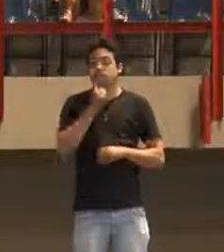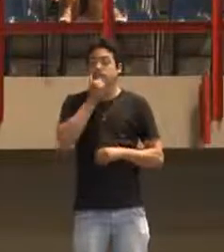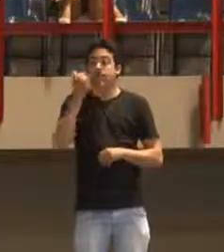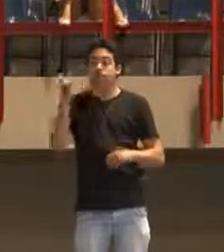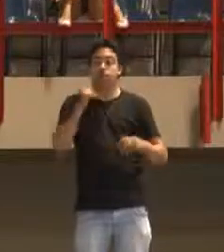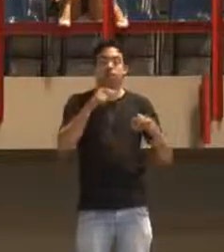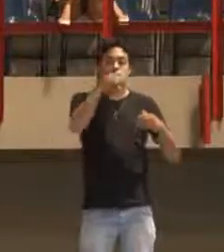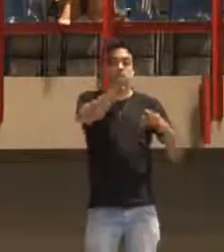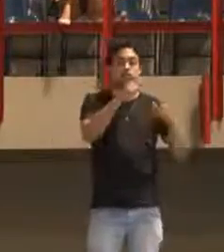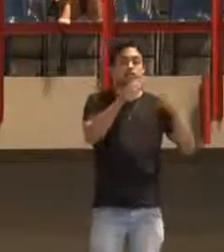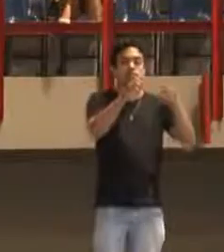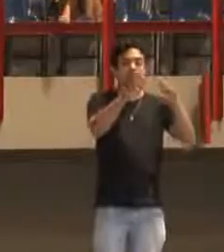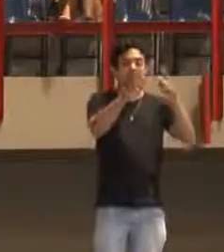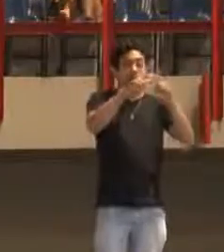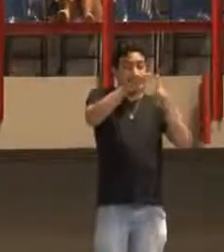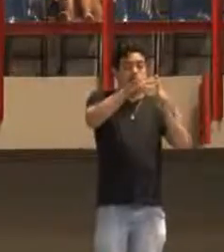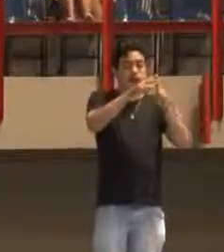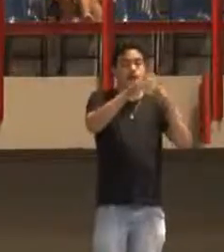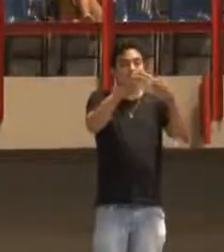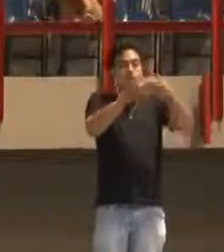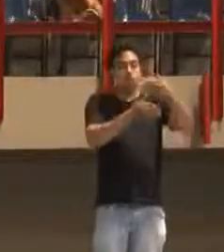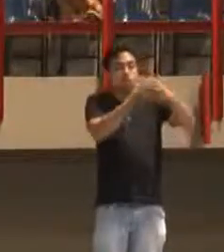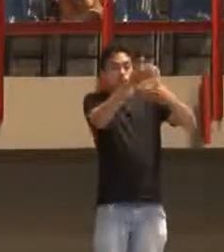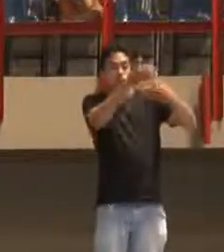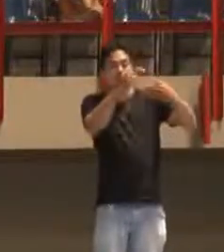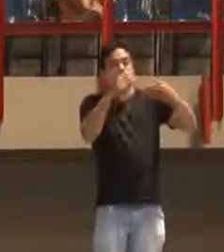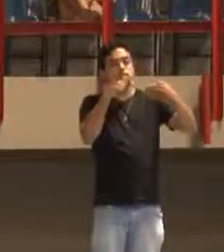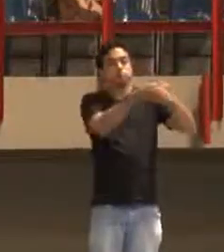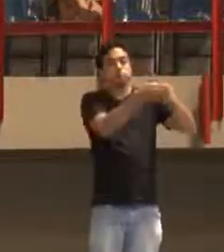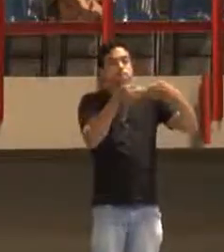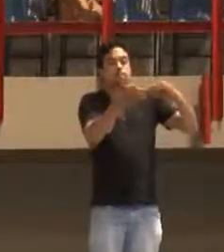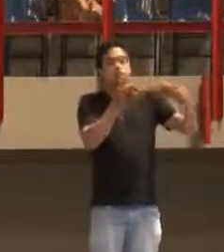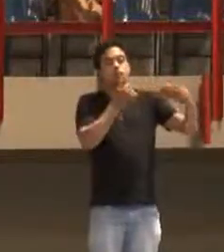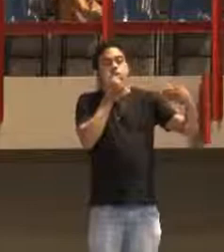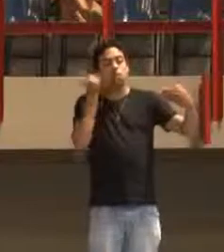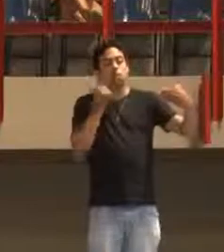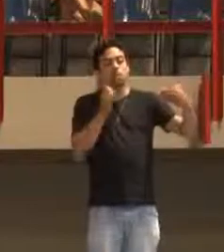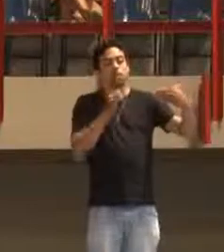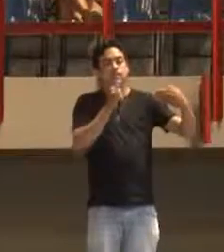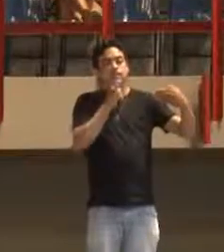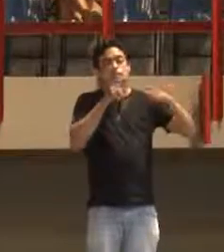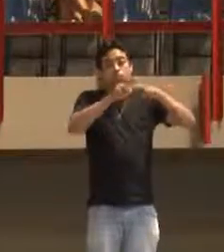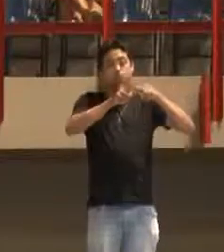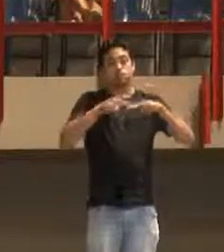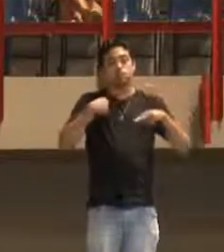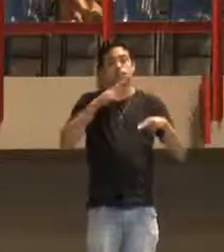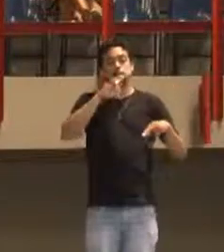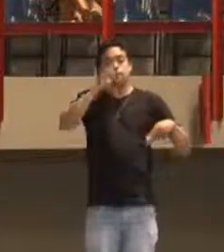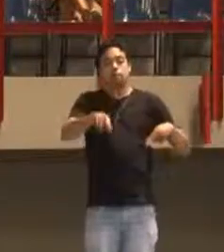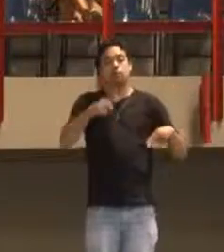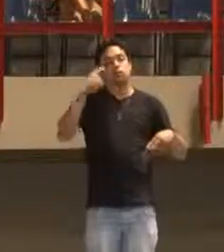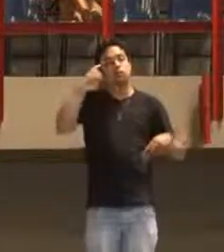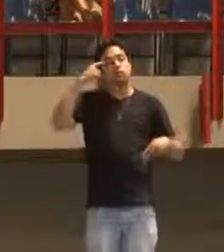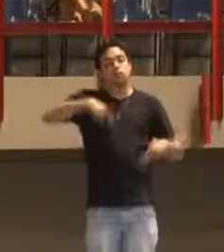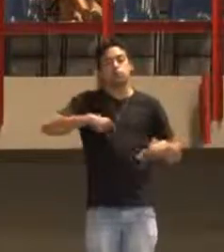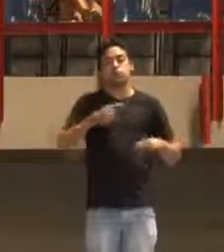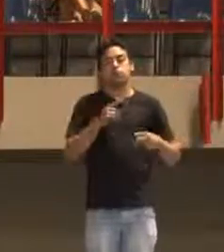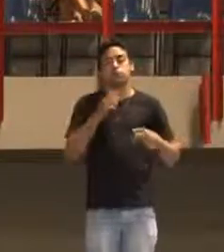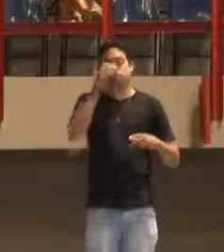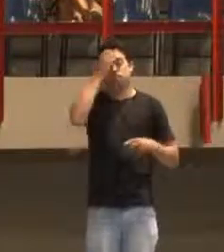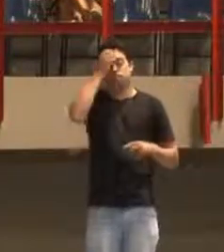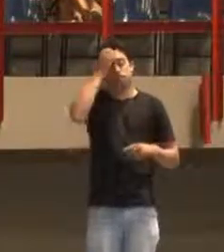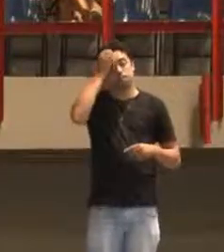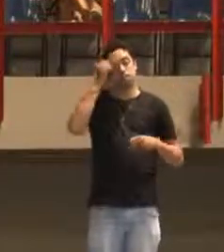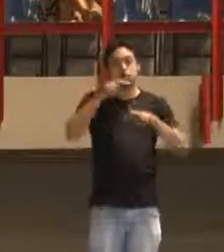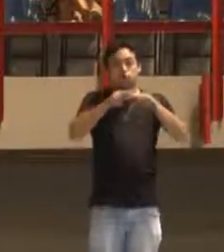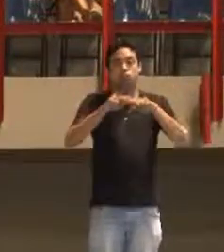Depende da cor do fundo. Então significa dizer que não dá para resolver essa questão do jeito que a gente fez as outras. Então qual é a ideia que eu vou fazer aqui? Eu vou